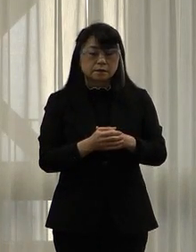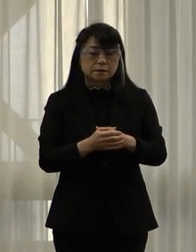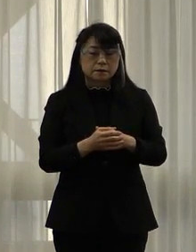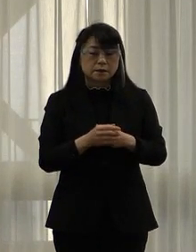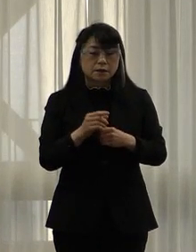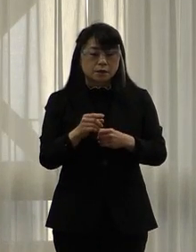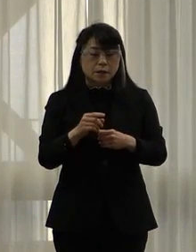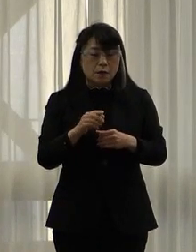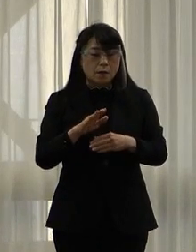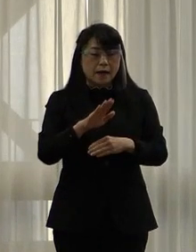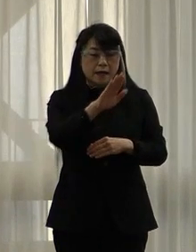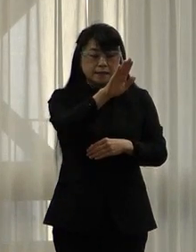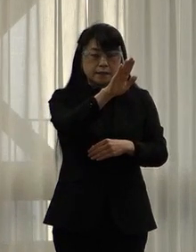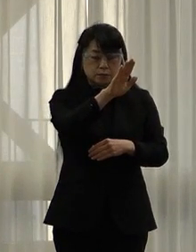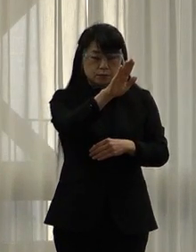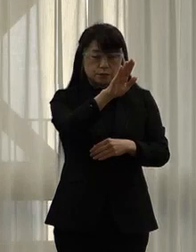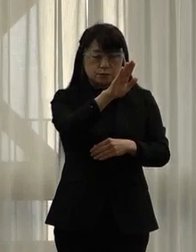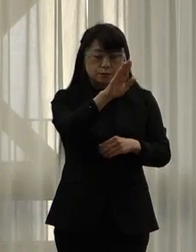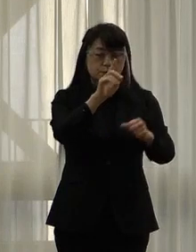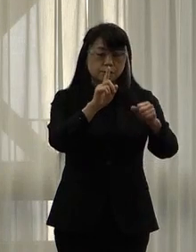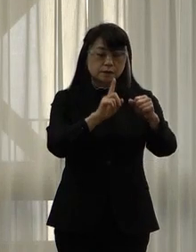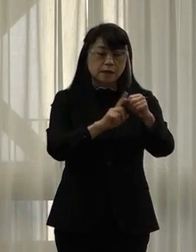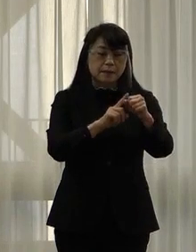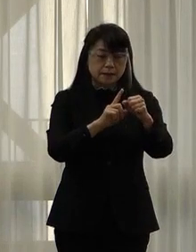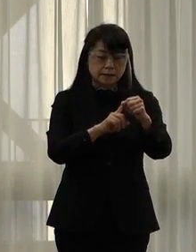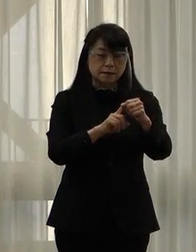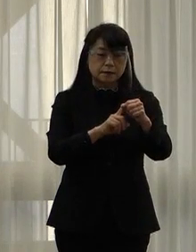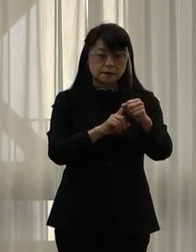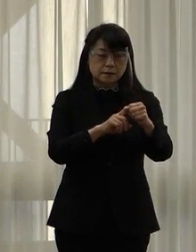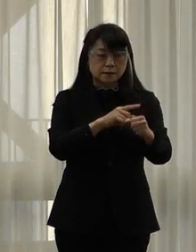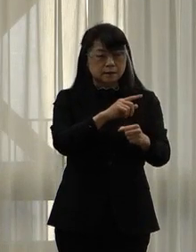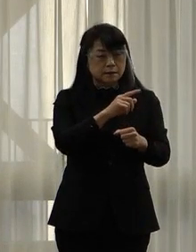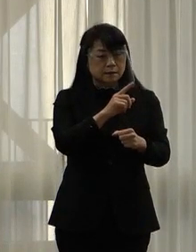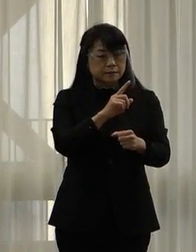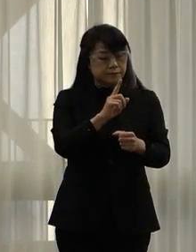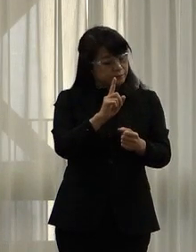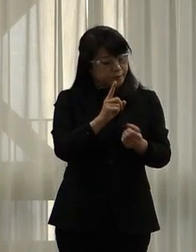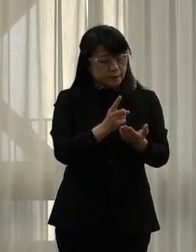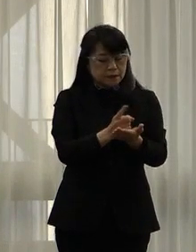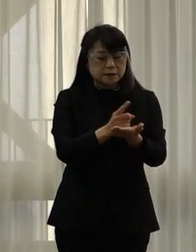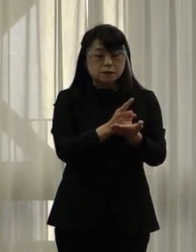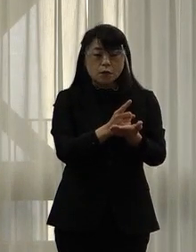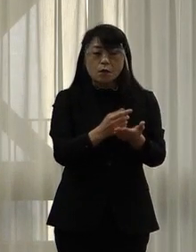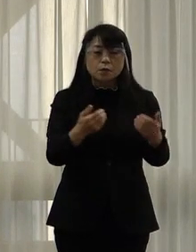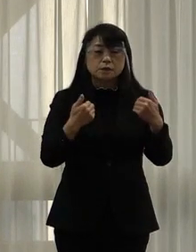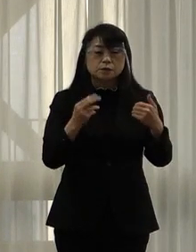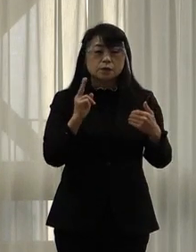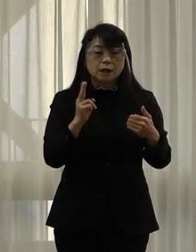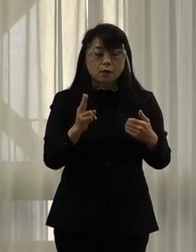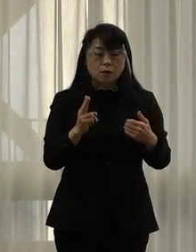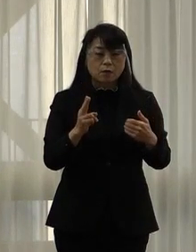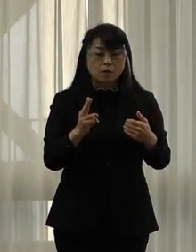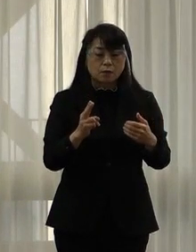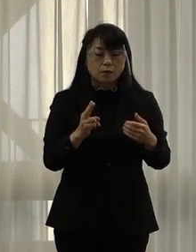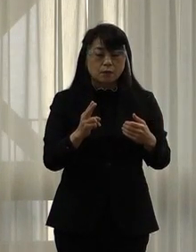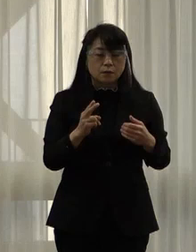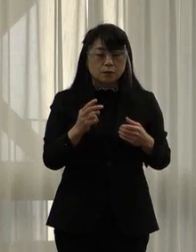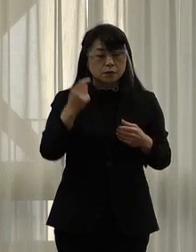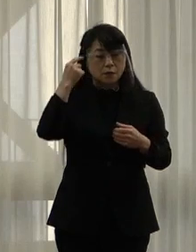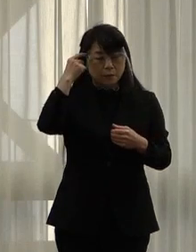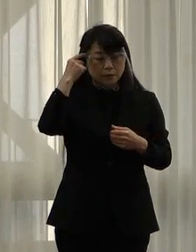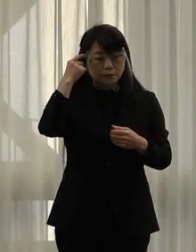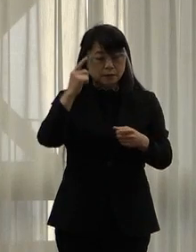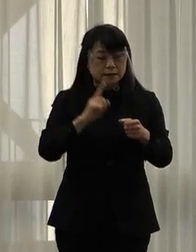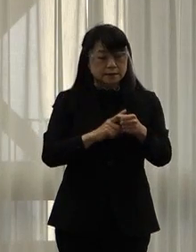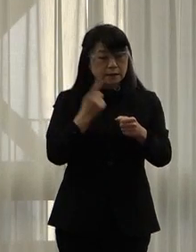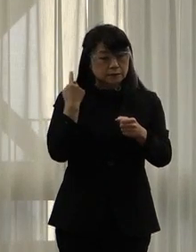く上でですね、何らかのこう指標が必要であろうということで、それから昨年の